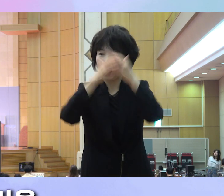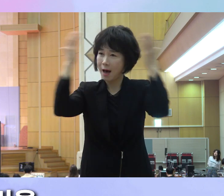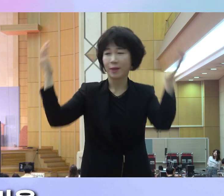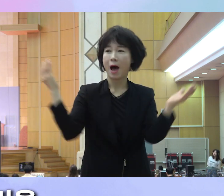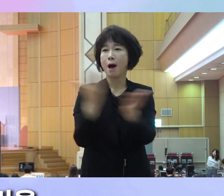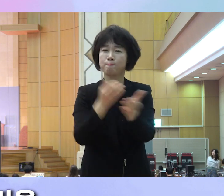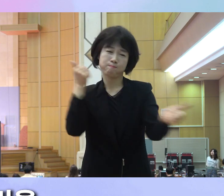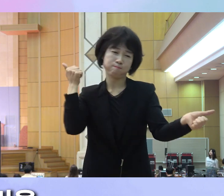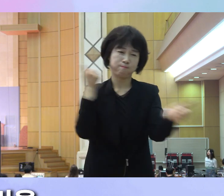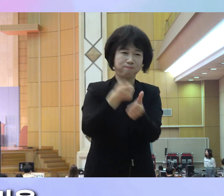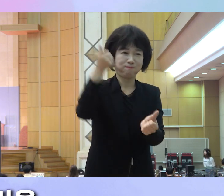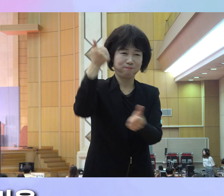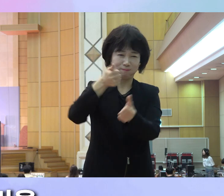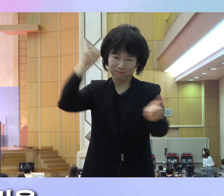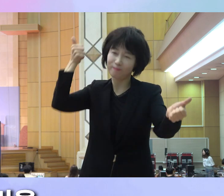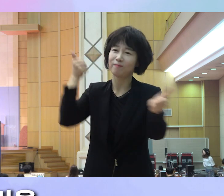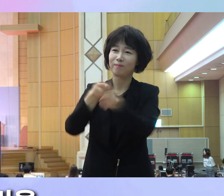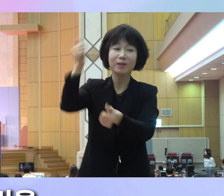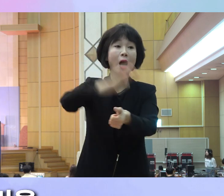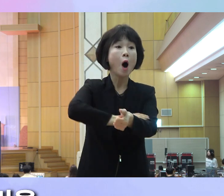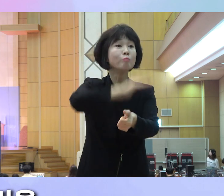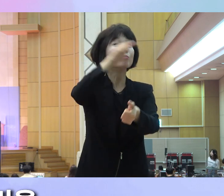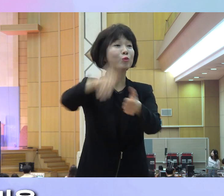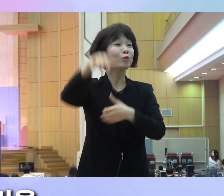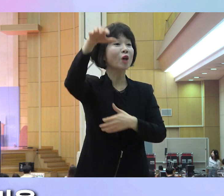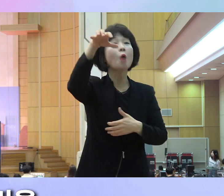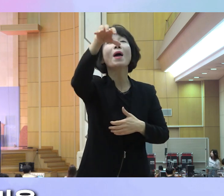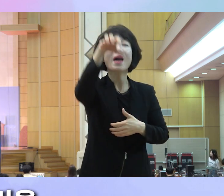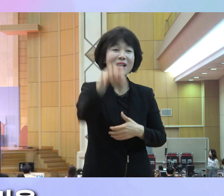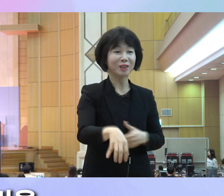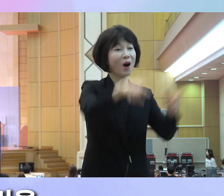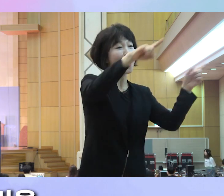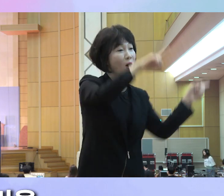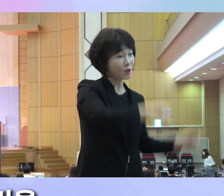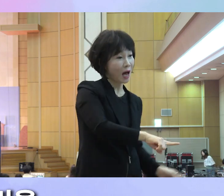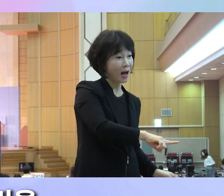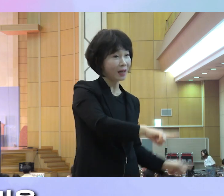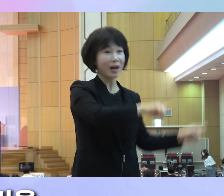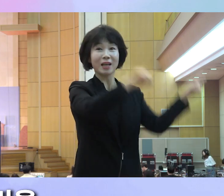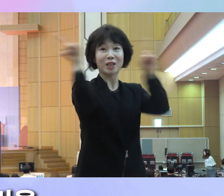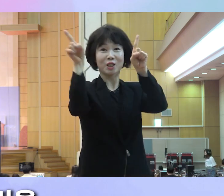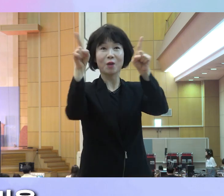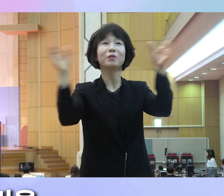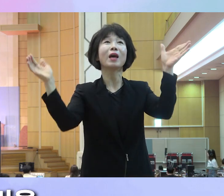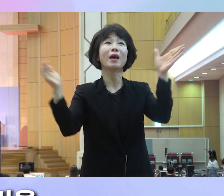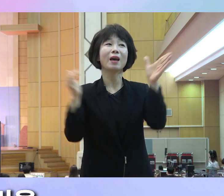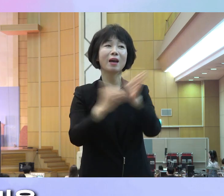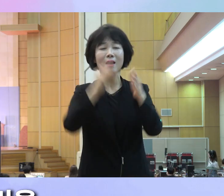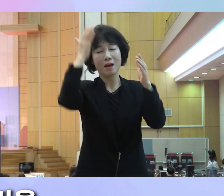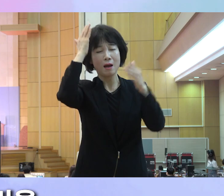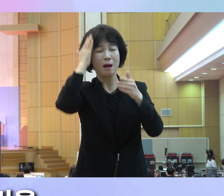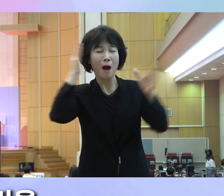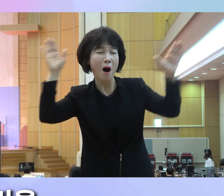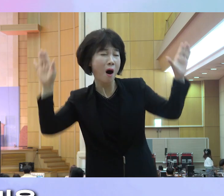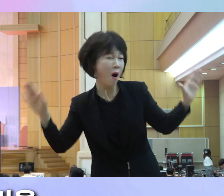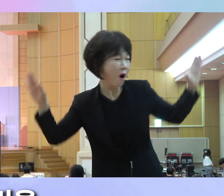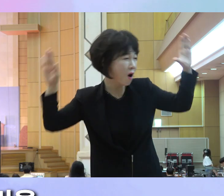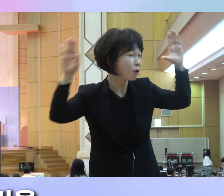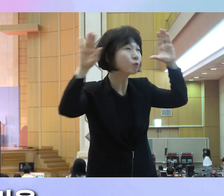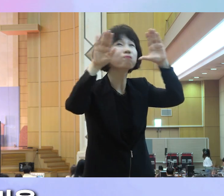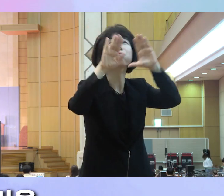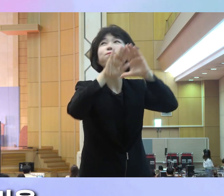원수를 다 이기고 무덤에서 살아나셨네.